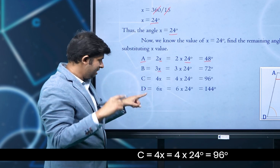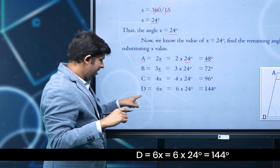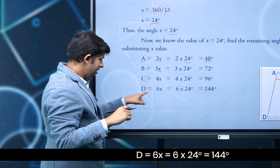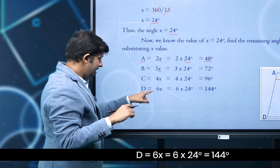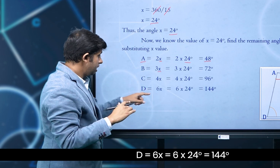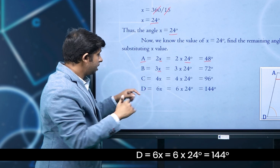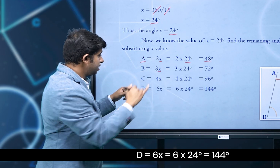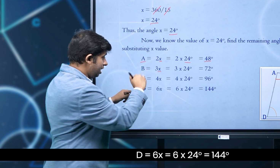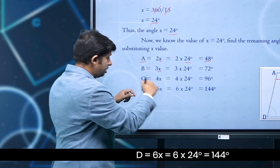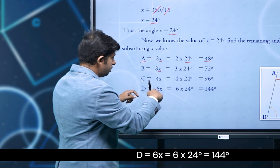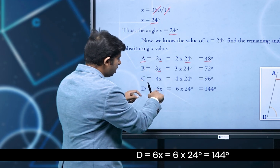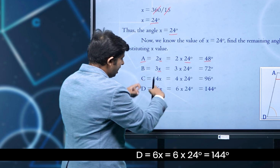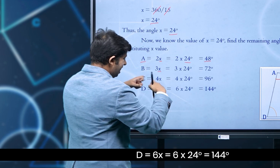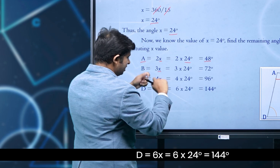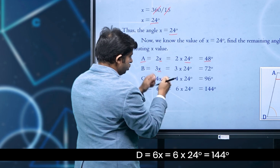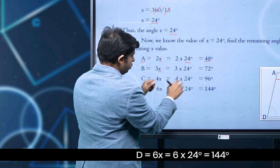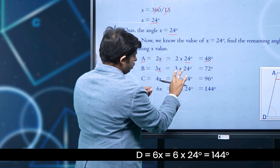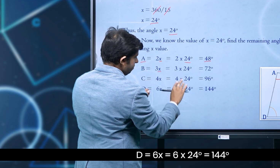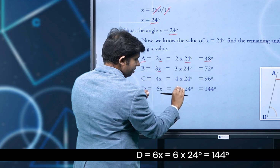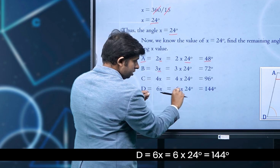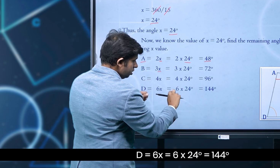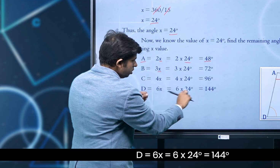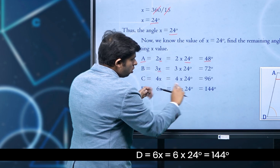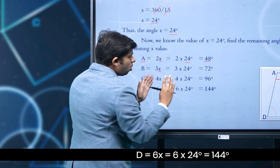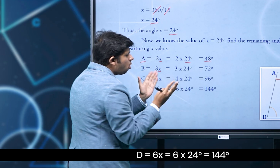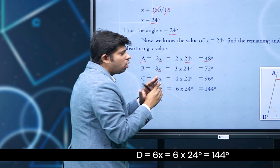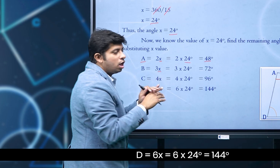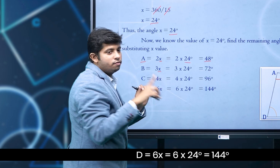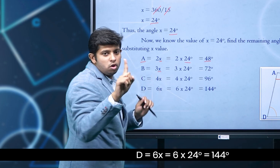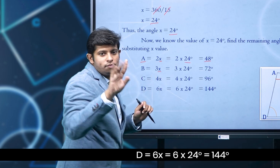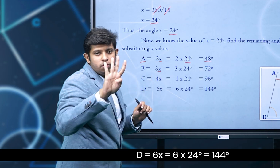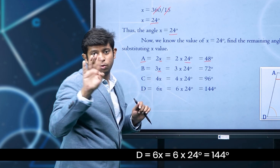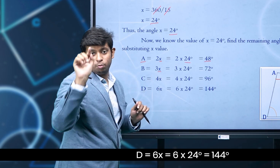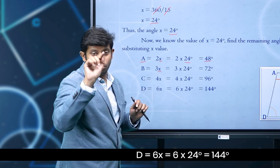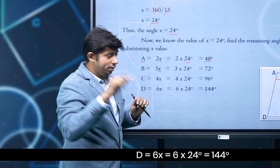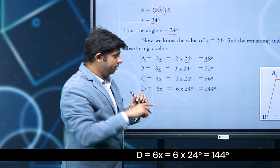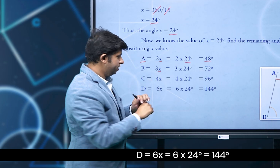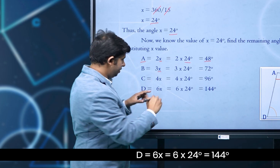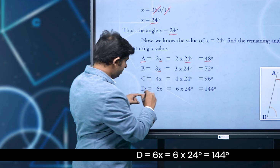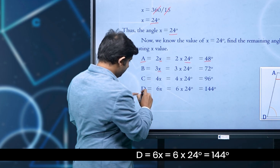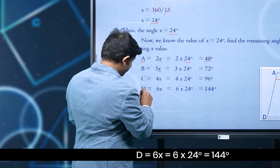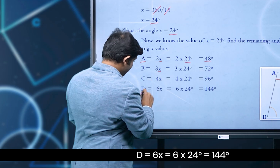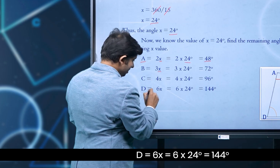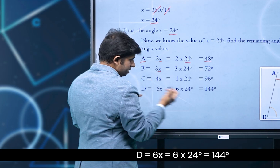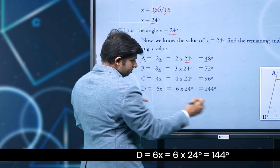D is equal to 6x is equal to 6 into 24 degrees is equals to 144 degrees.